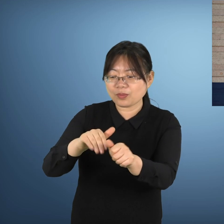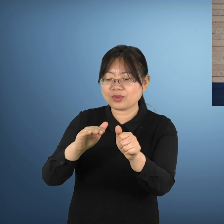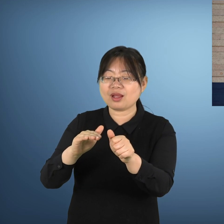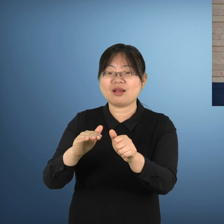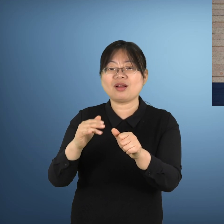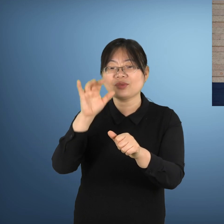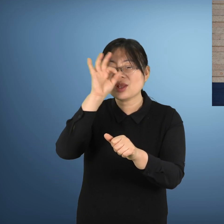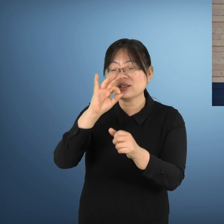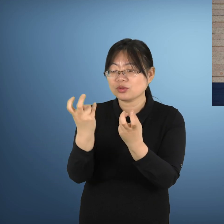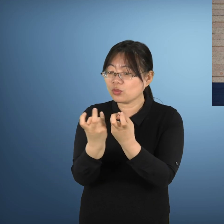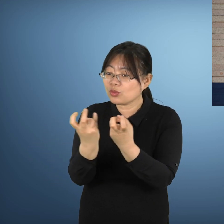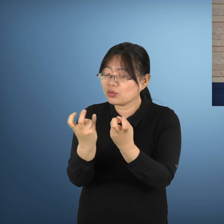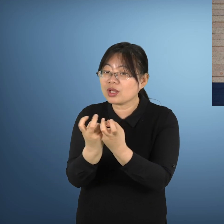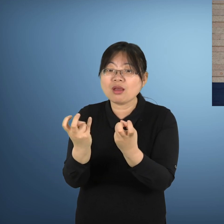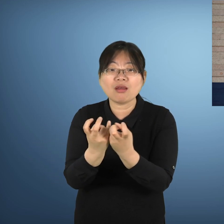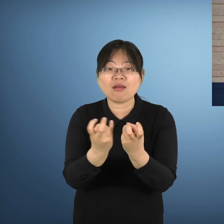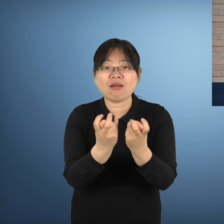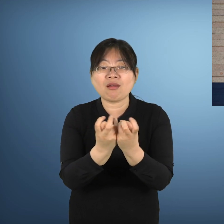하였는데,